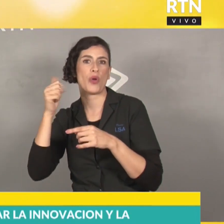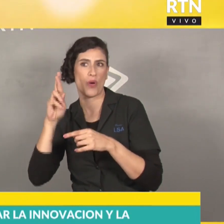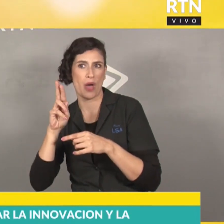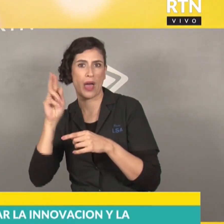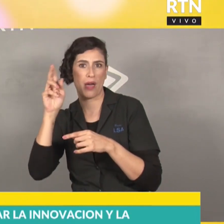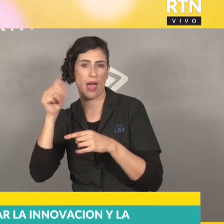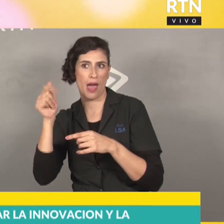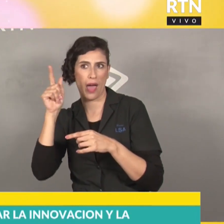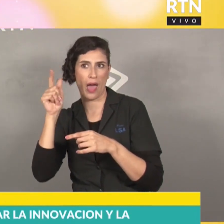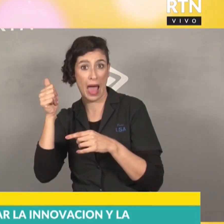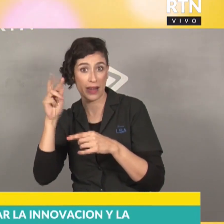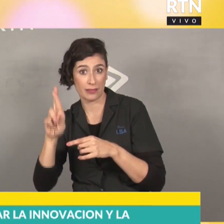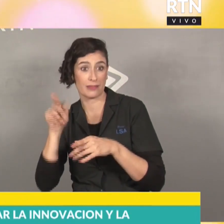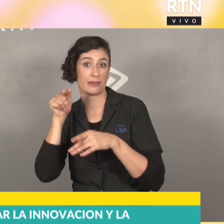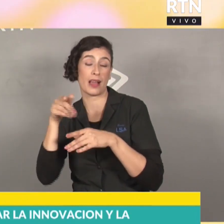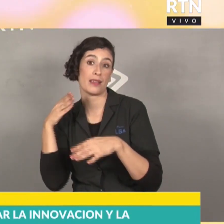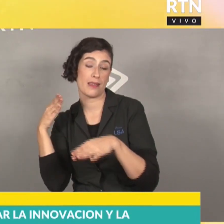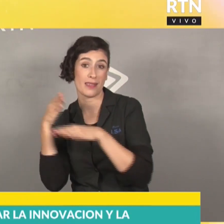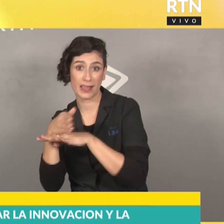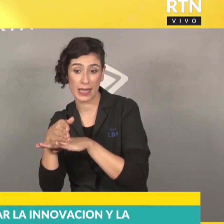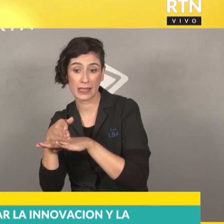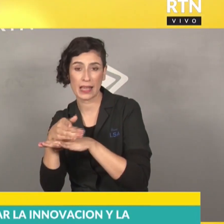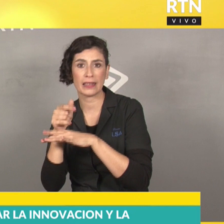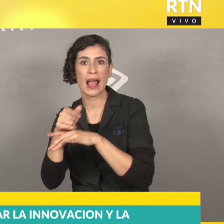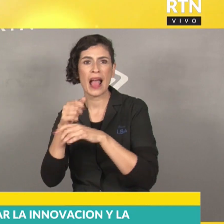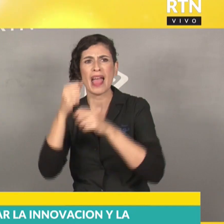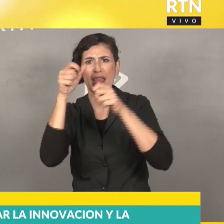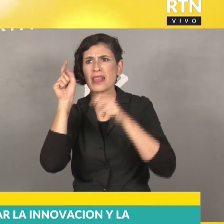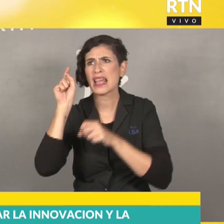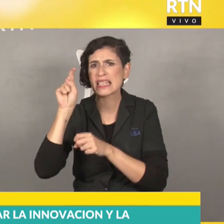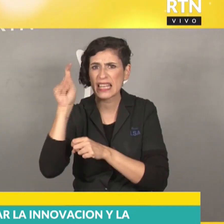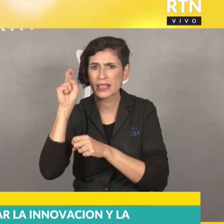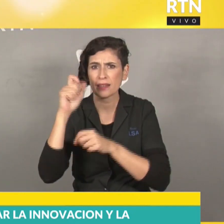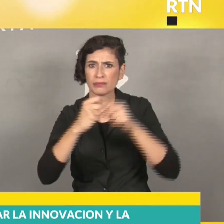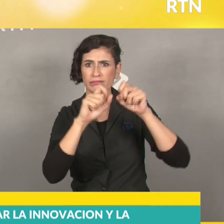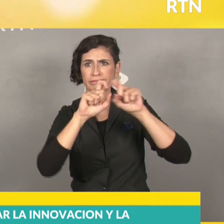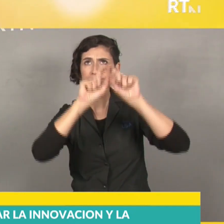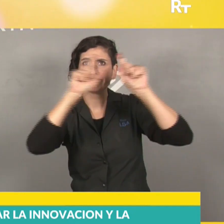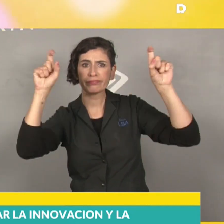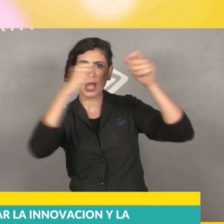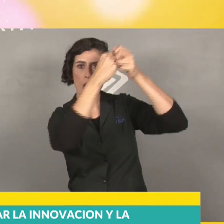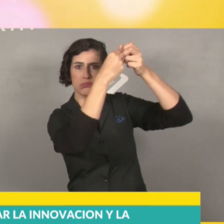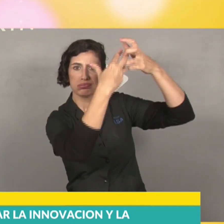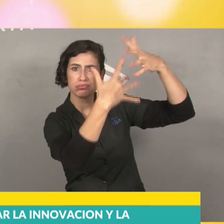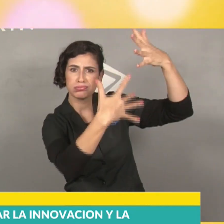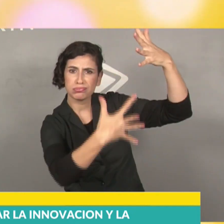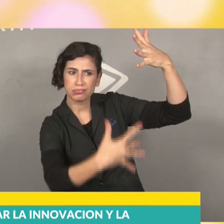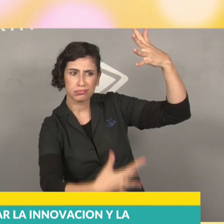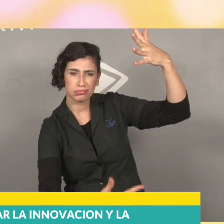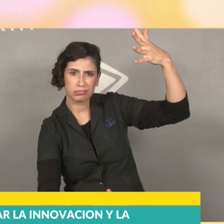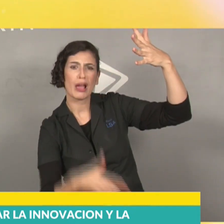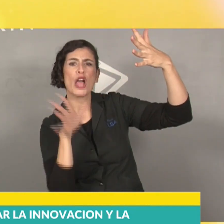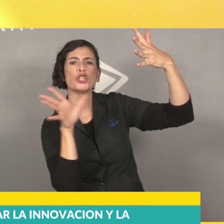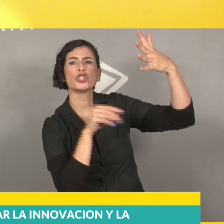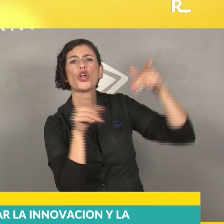ingresan a créditos Destinos Turísticos Inteligentes y tienen absolutamente toda la información que tienen que presentar. Es muy fácil para